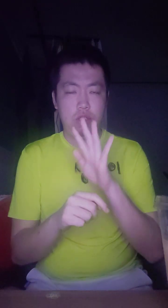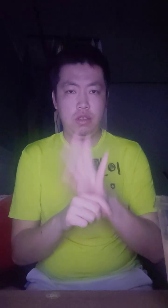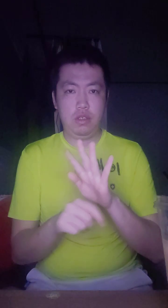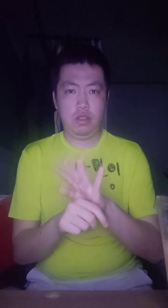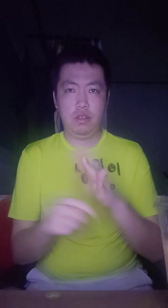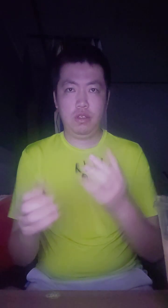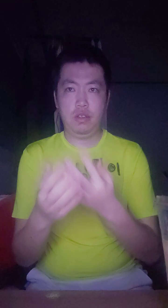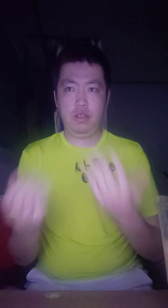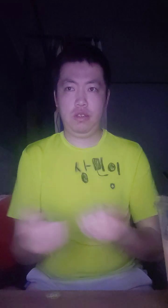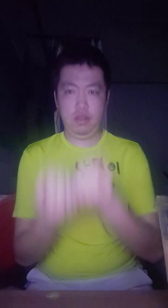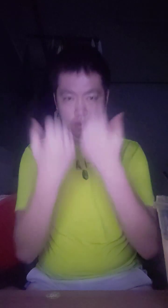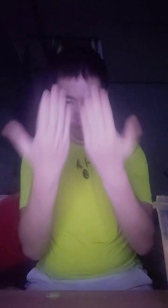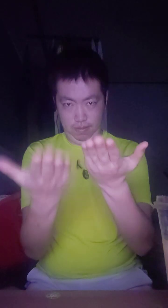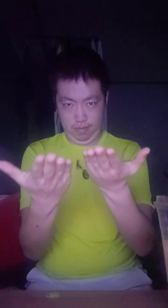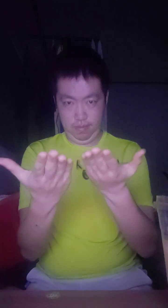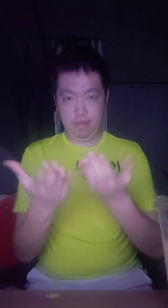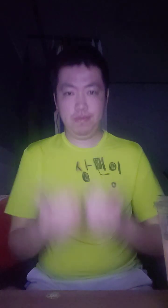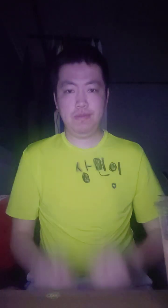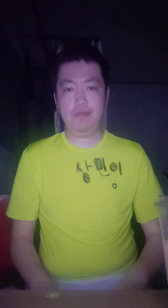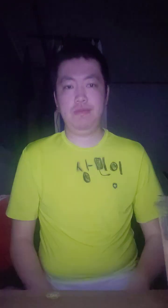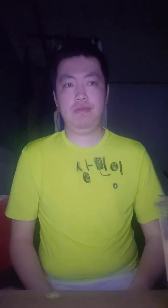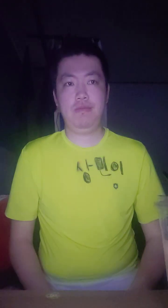밝혔습니다. 김지성 기자가 보도합니다.